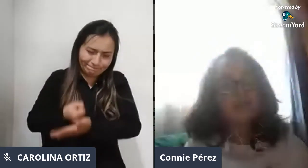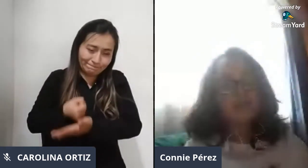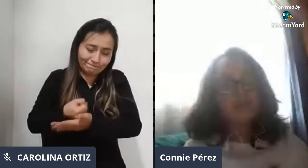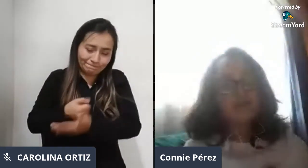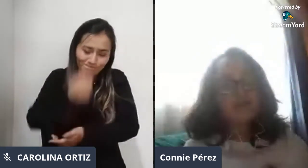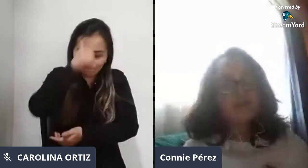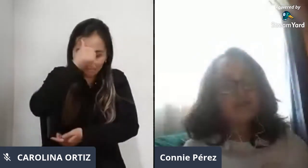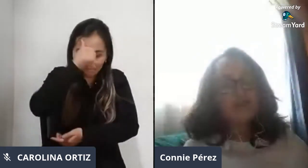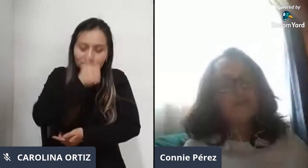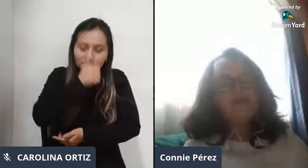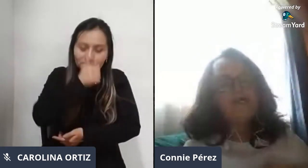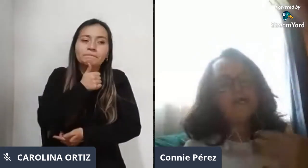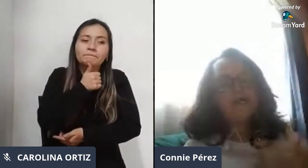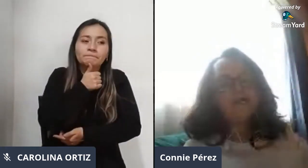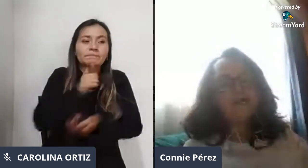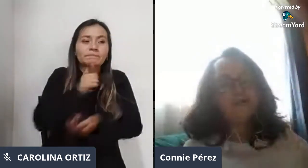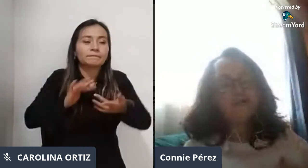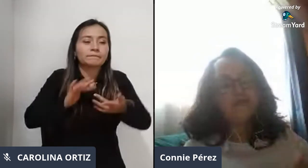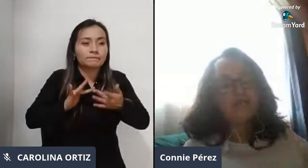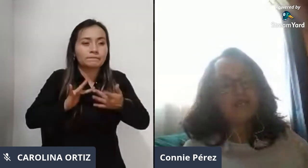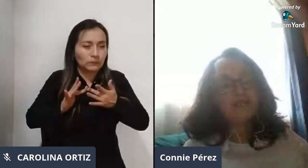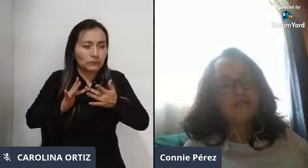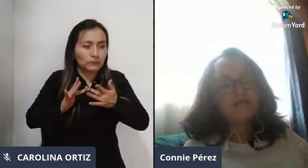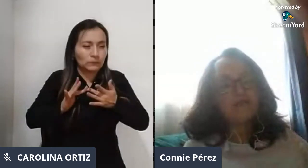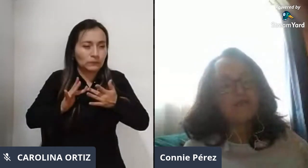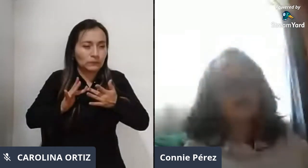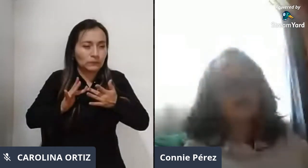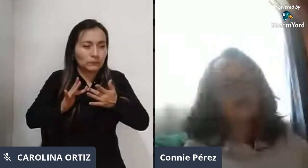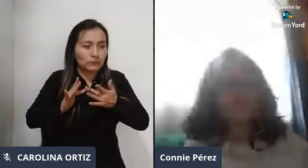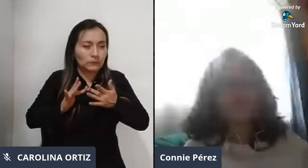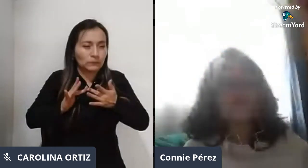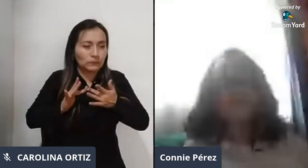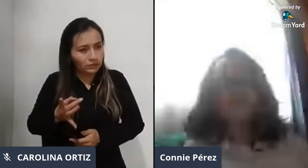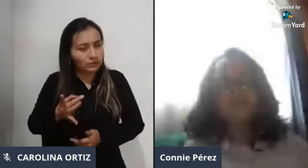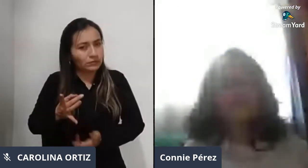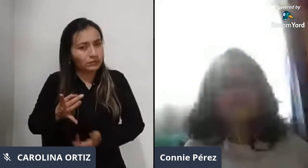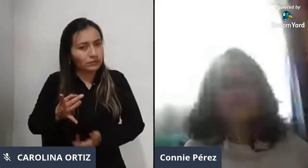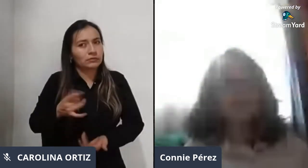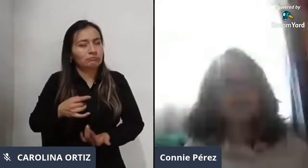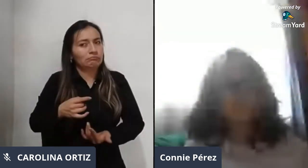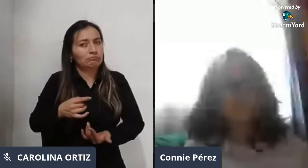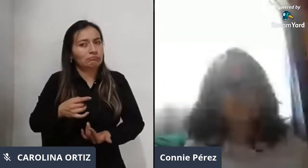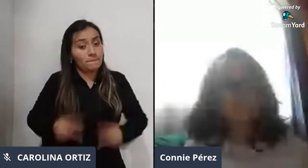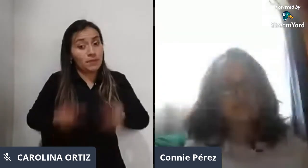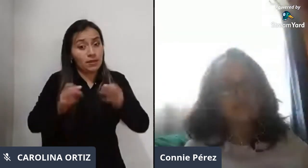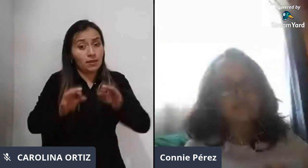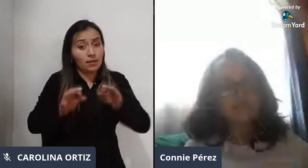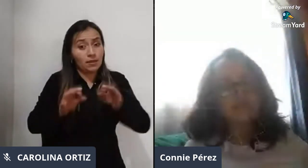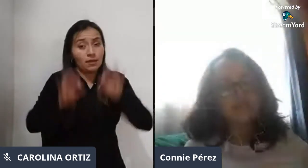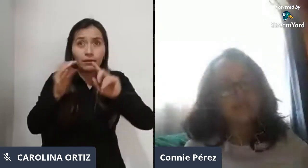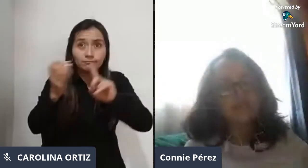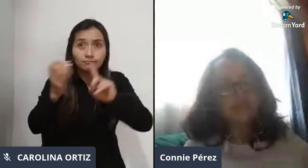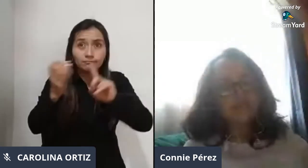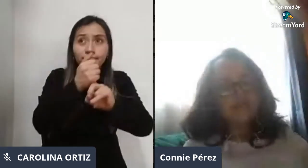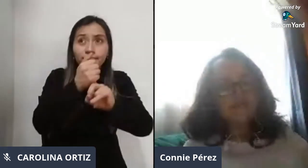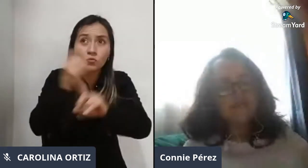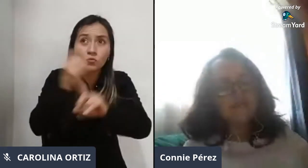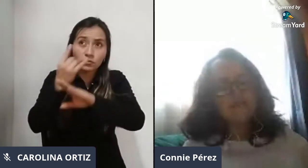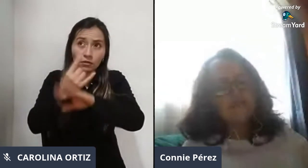poder encontrar una mejor calidad de vida a través del sistema médico, ¿sí?